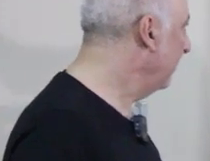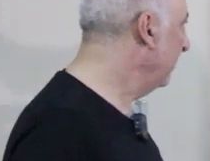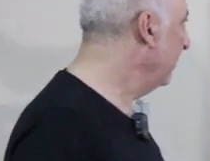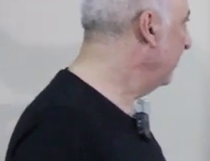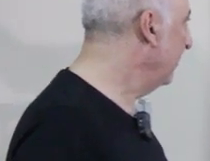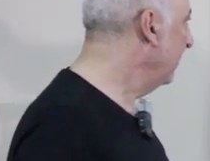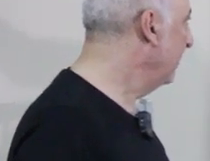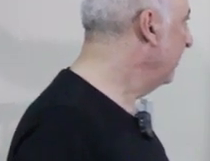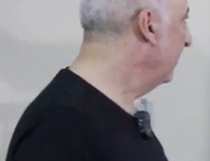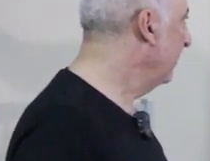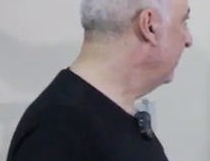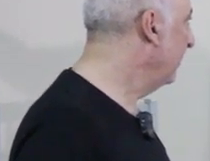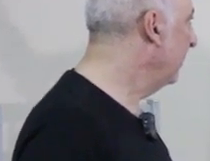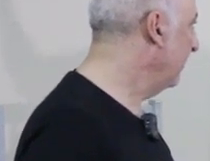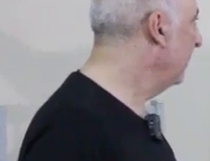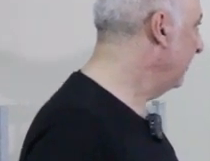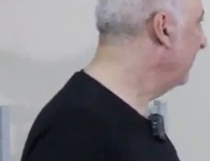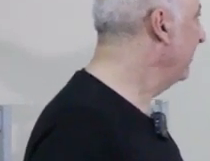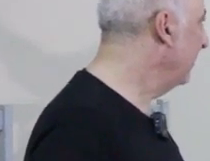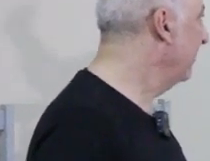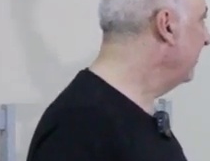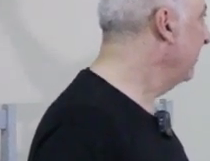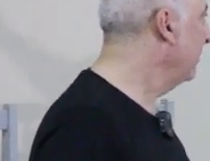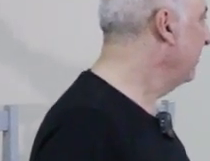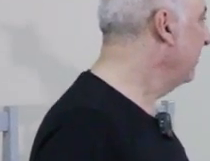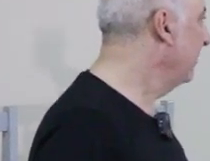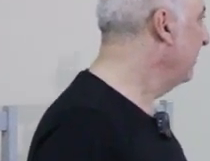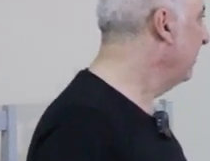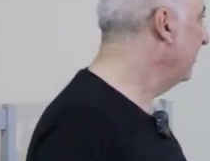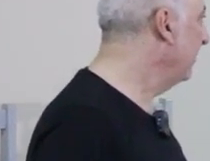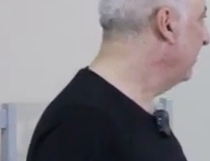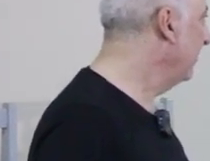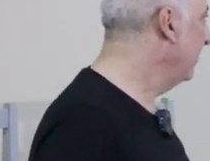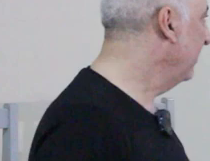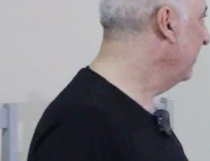né, durante o desembarque deles, para acompanhar eles no centro histórico.